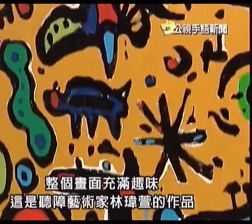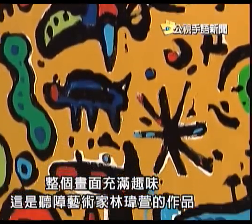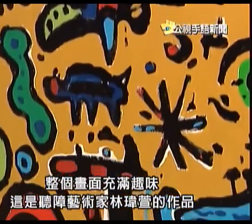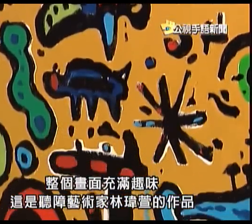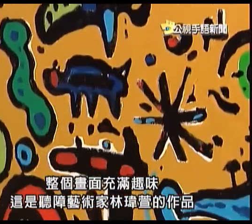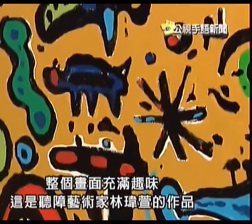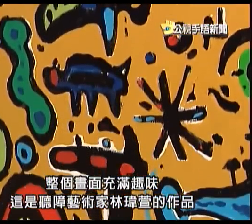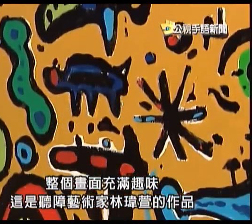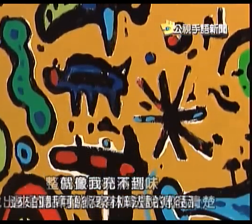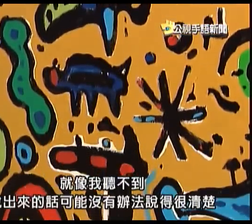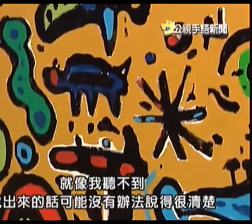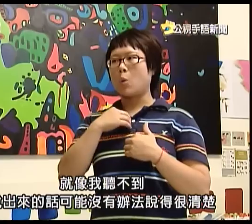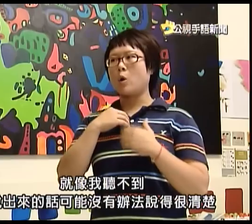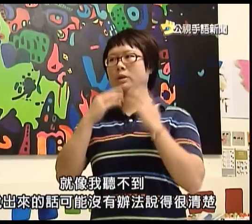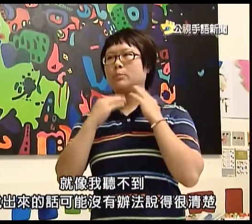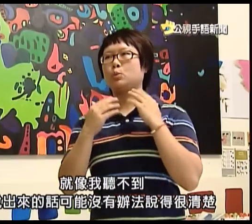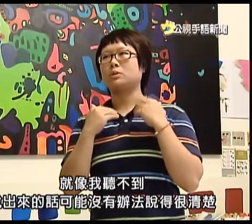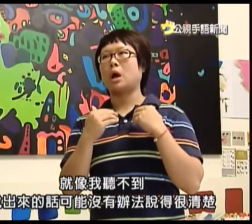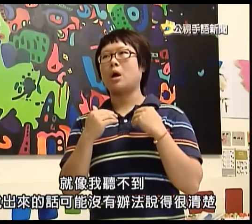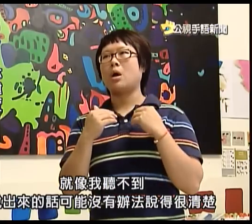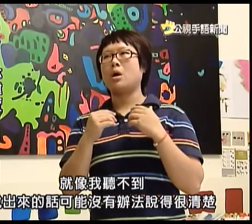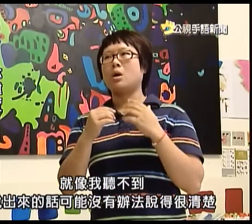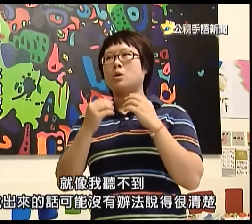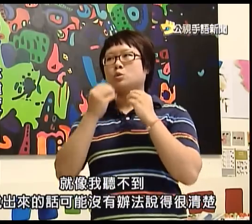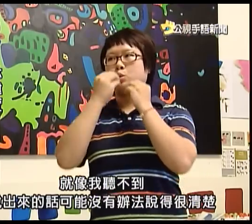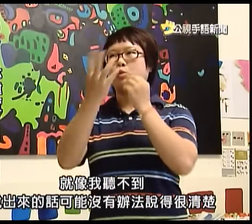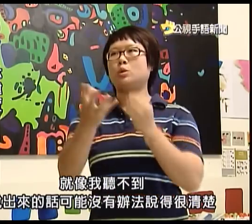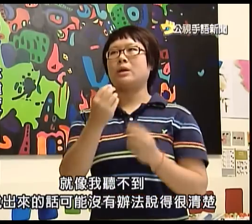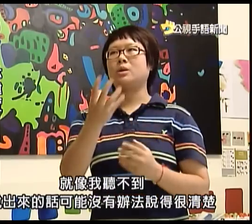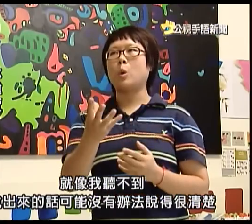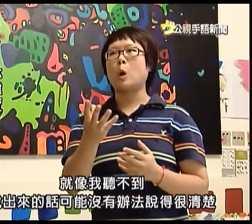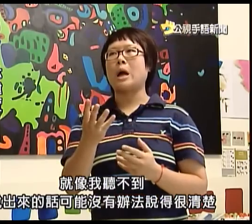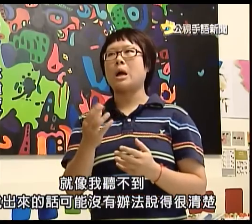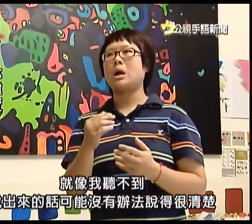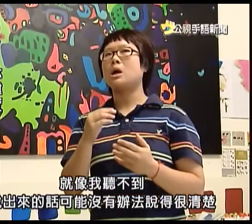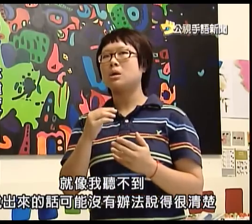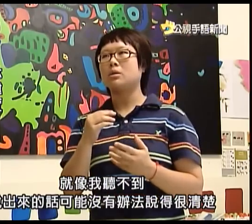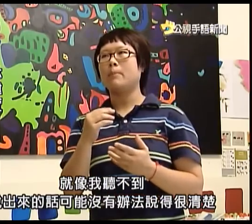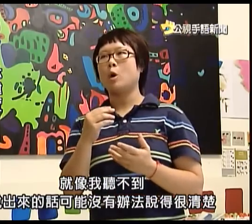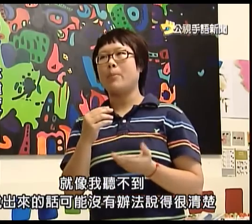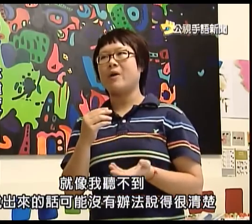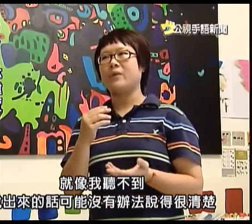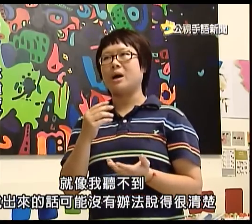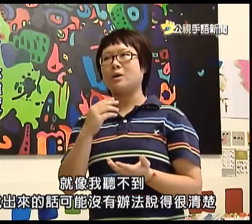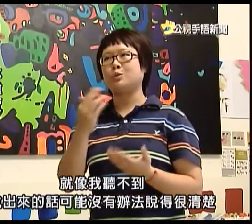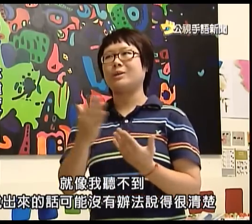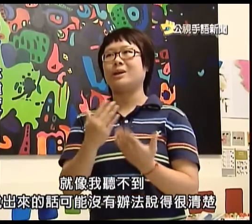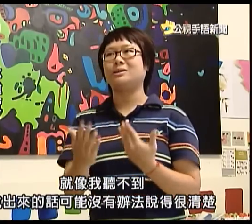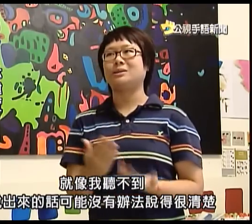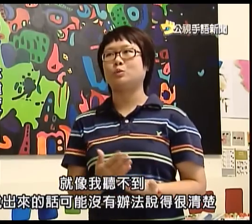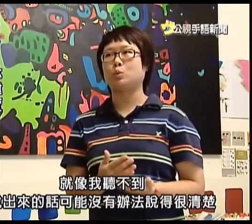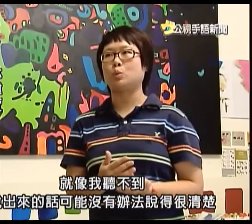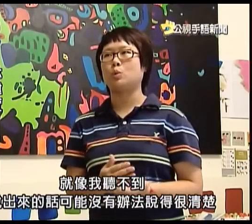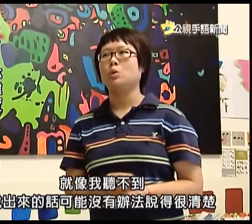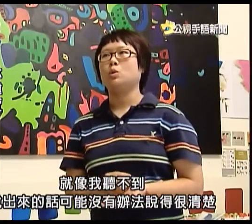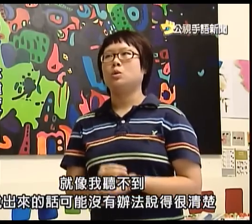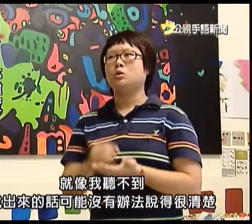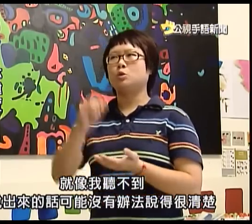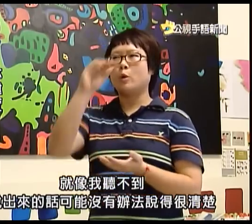品。 就是我就不知道说出来的话，可能没办法说的很清楚，就是一